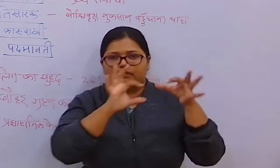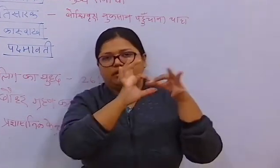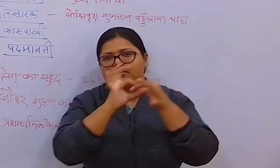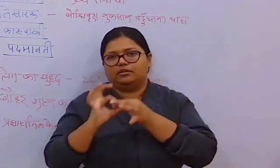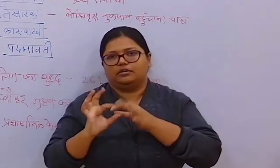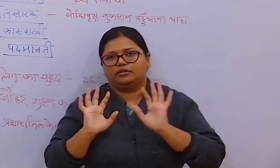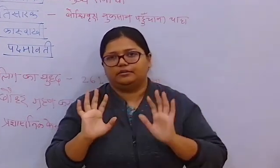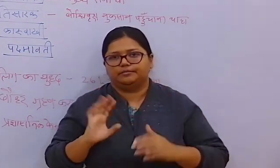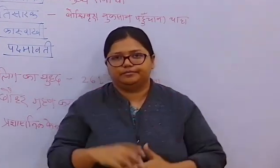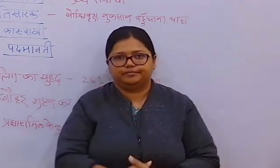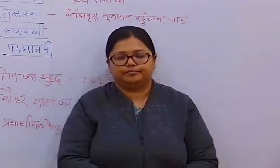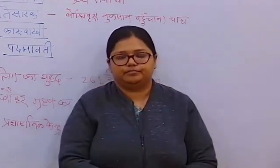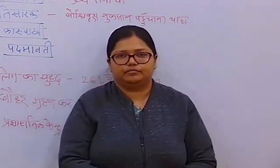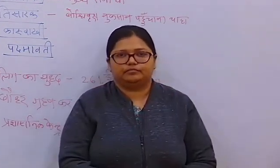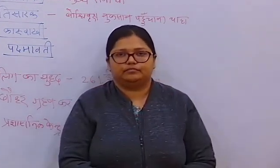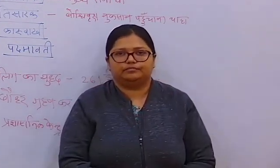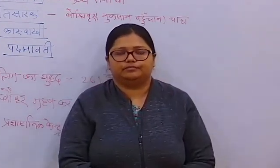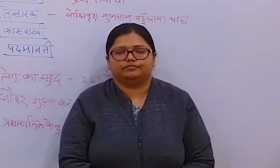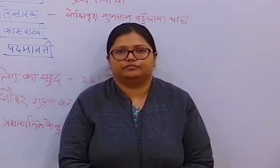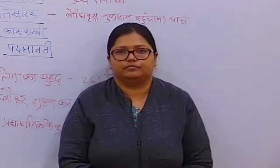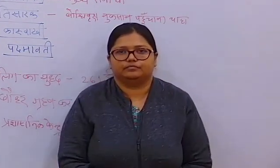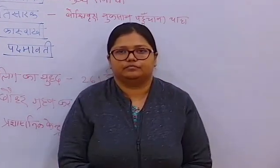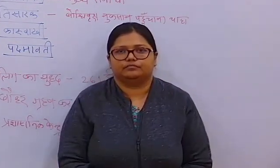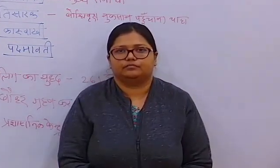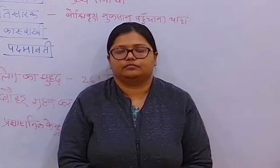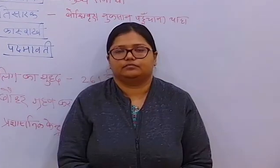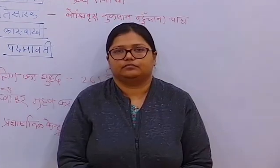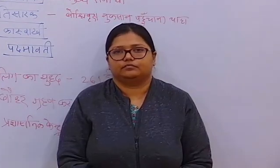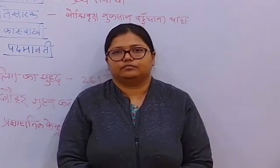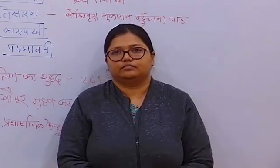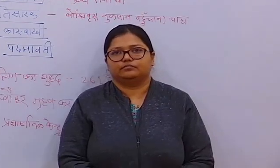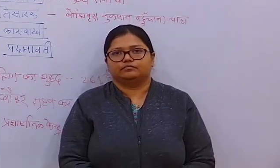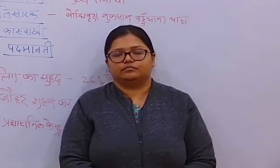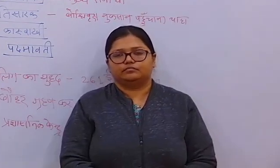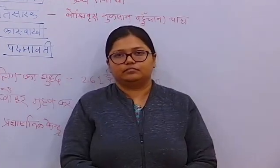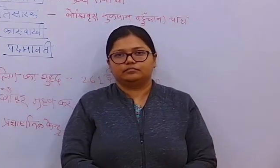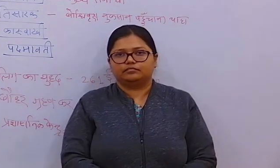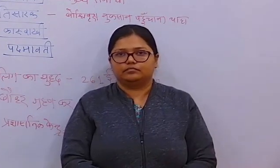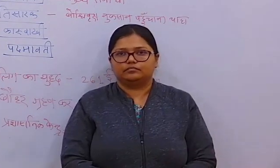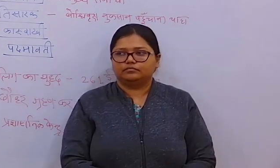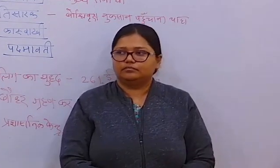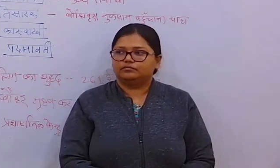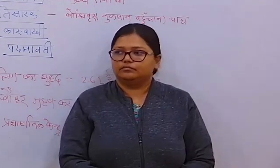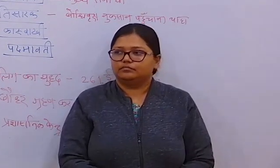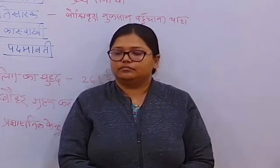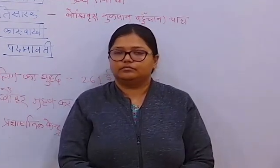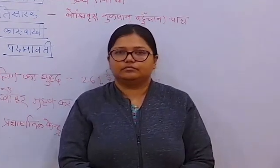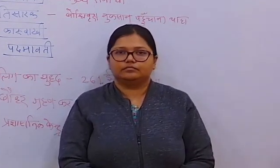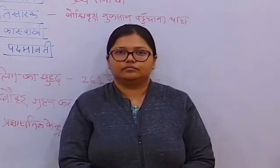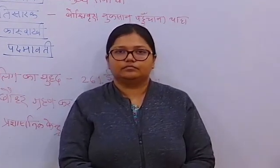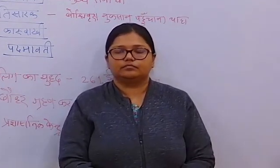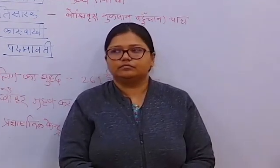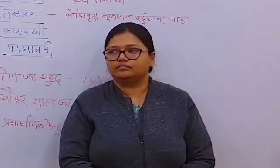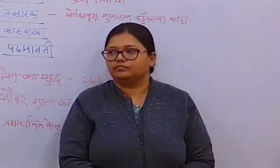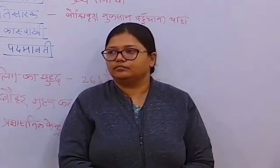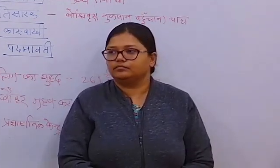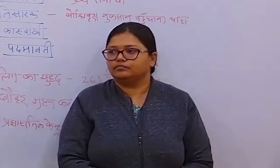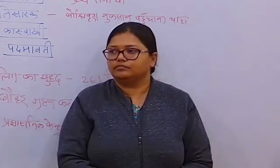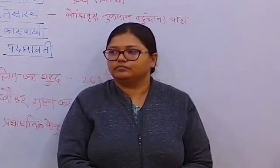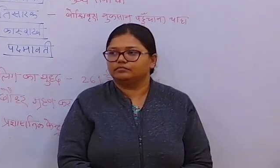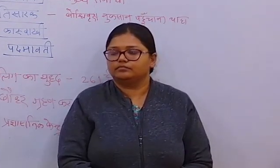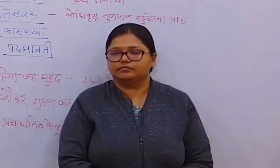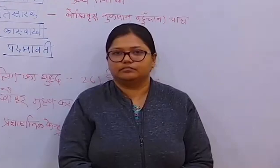अब याद रखना, अशोक के अभिलेख, अशोक के जो अभिलेख और धम्म इनकी बात करेंगे ना, तो अशोक